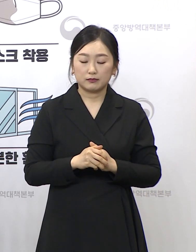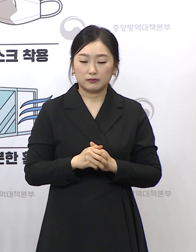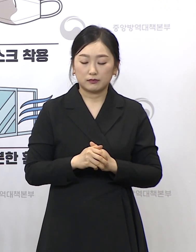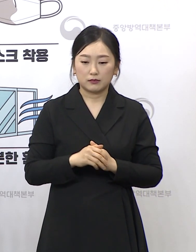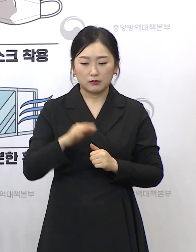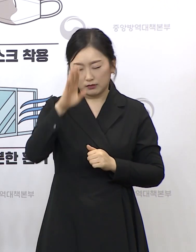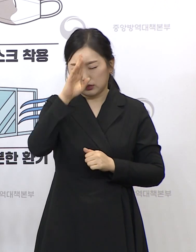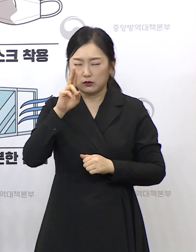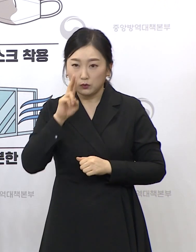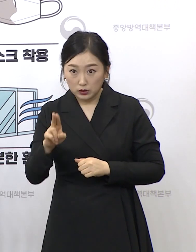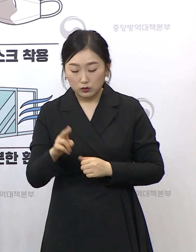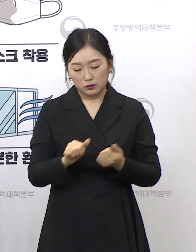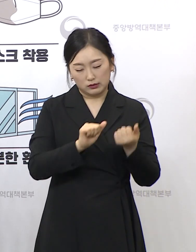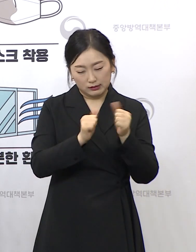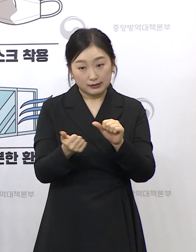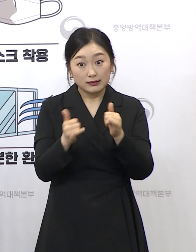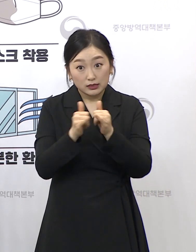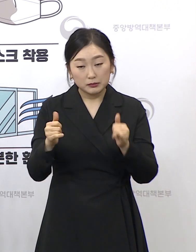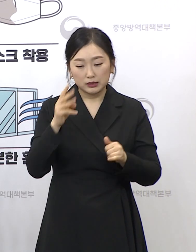위중증과 사망자는